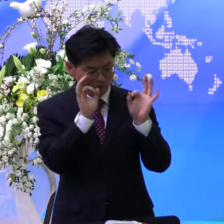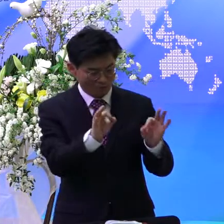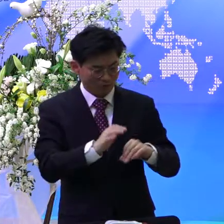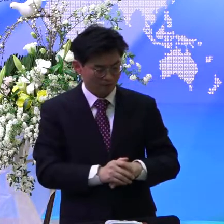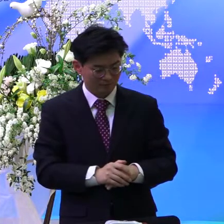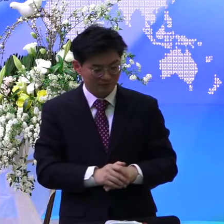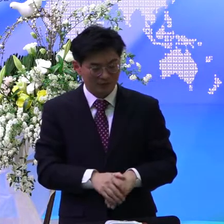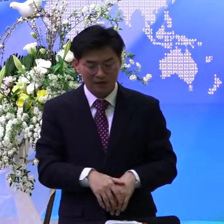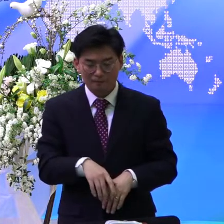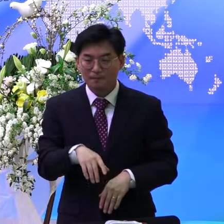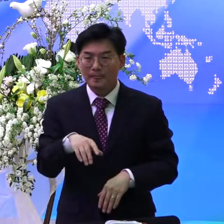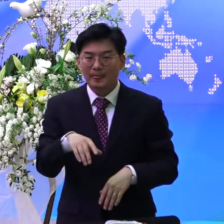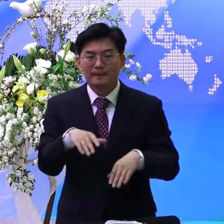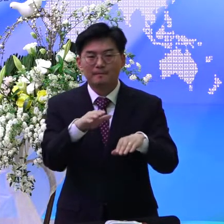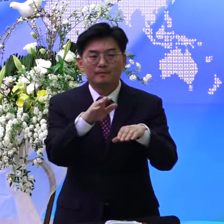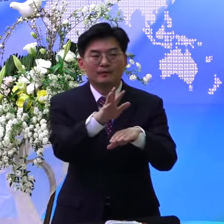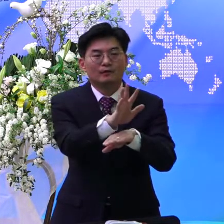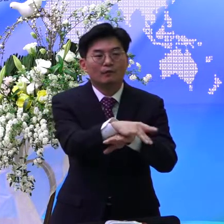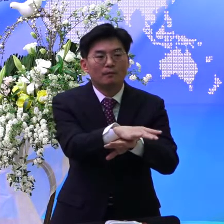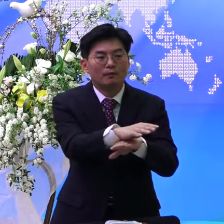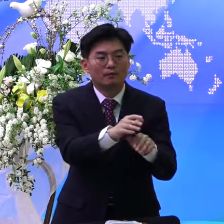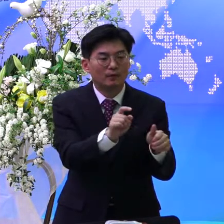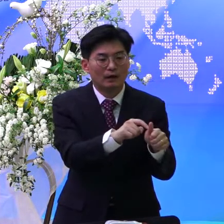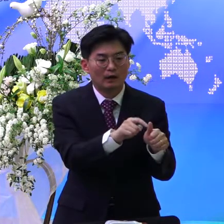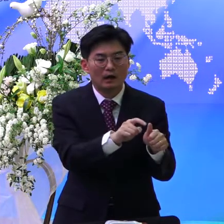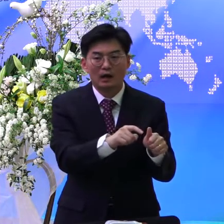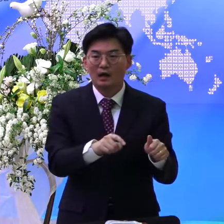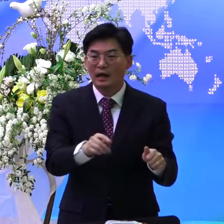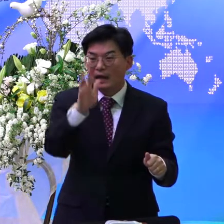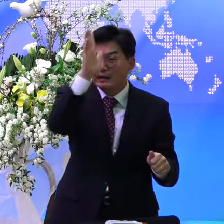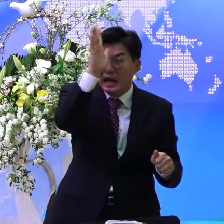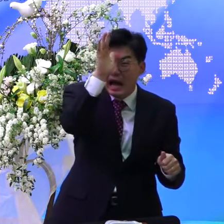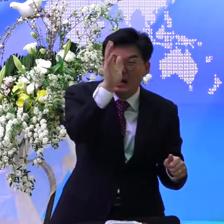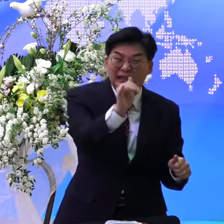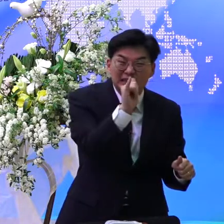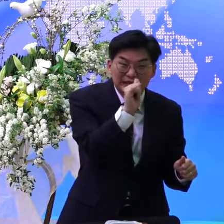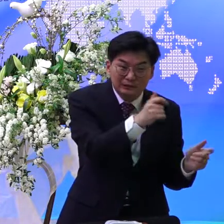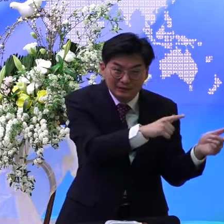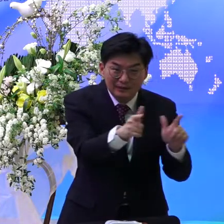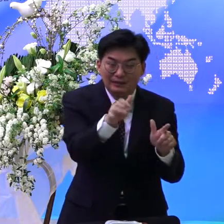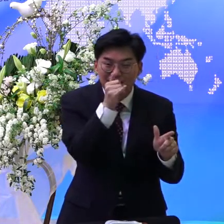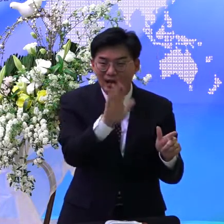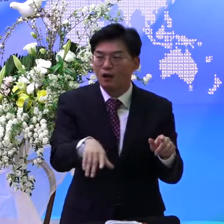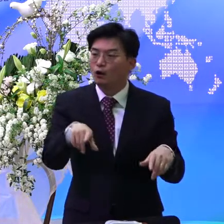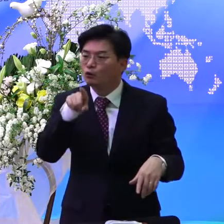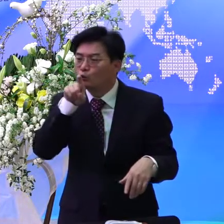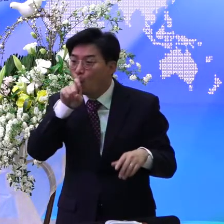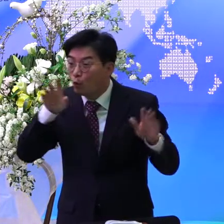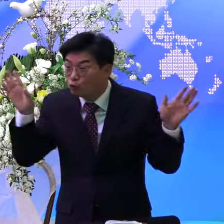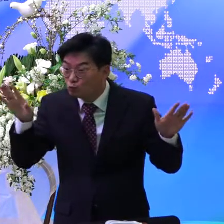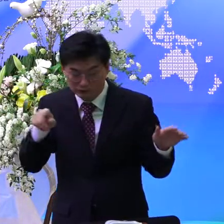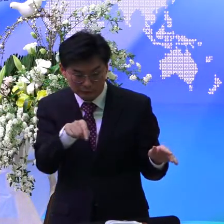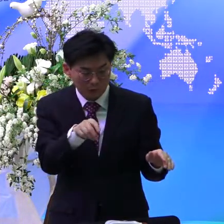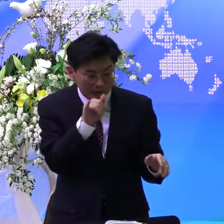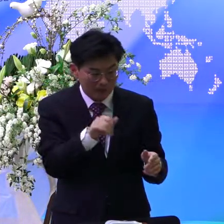말했습니다. 농부에게 말을 한 거죠. 아니 저것은 독수리 새끼 아닙니까? 독수리 아닙니까?